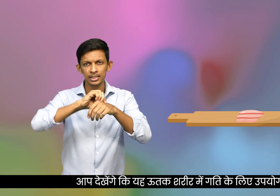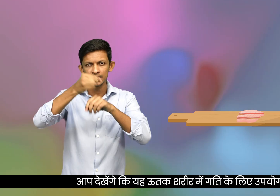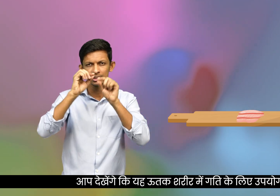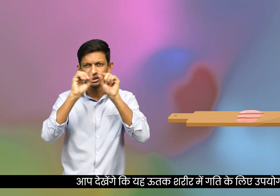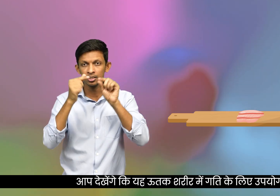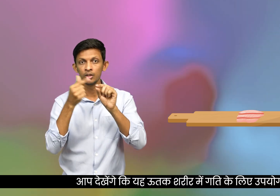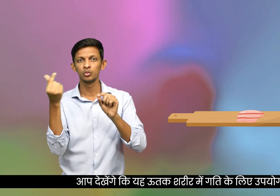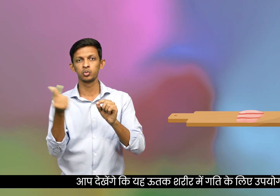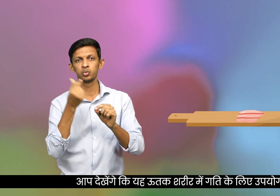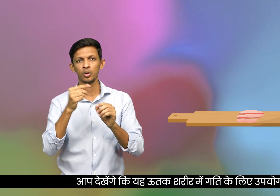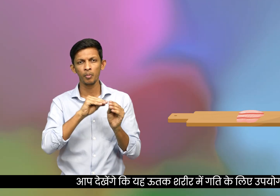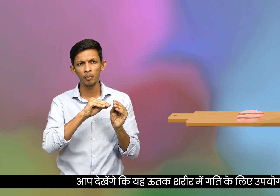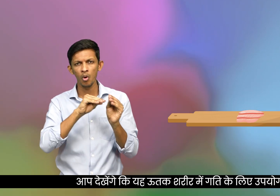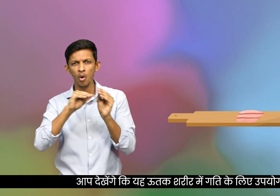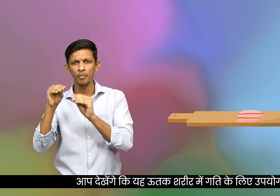है।